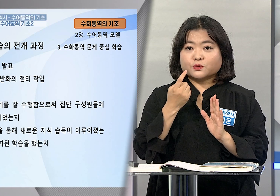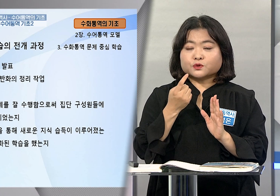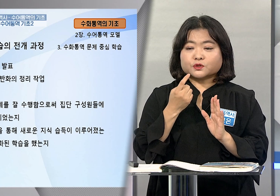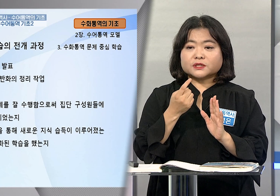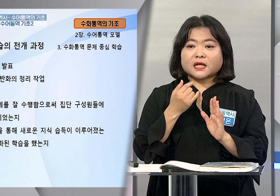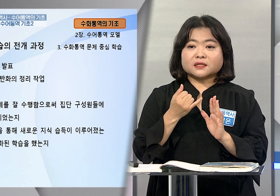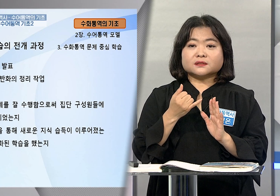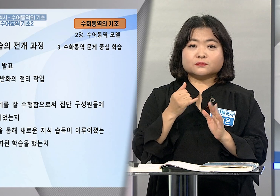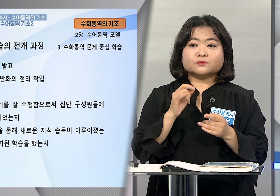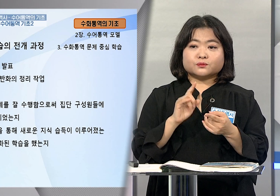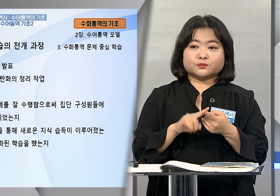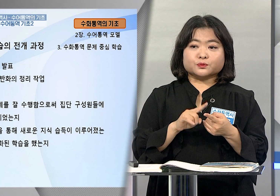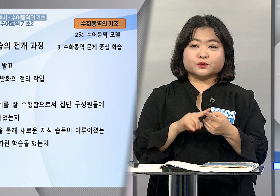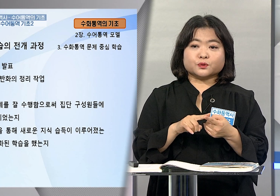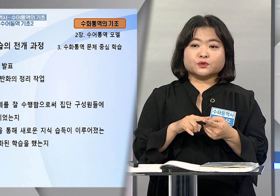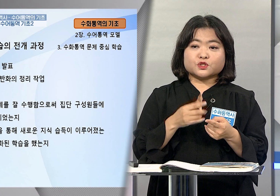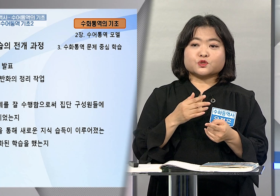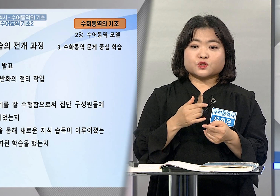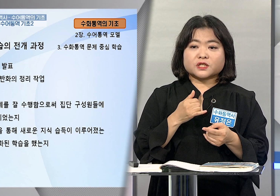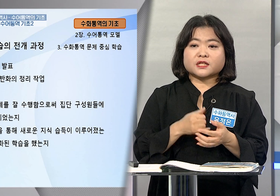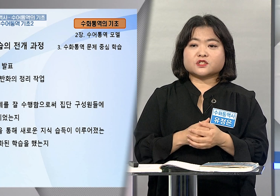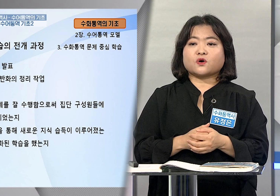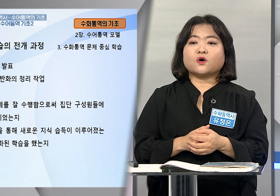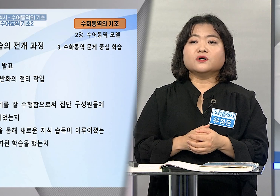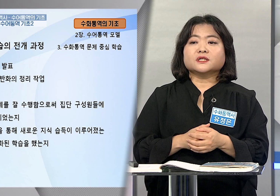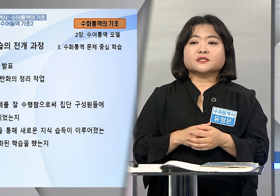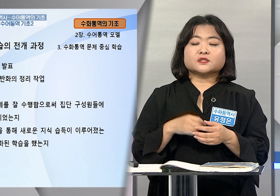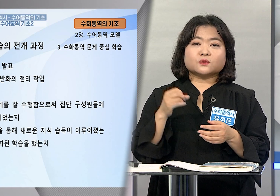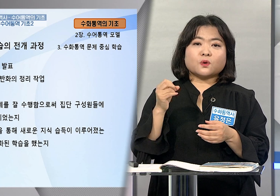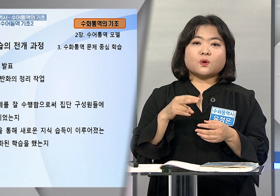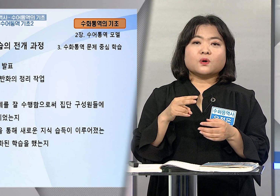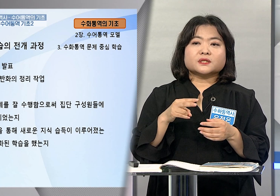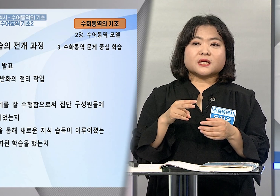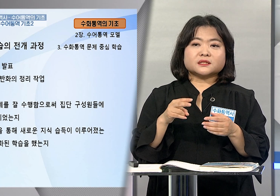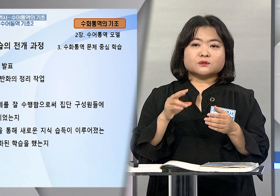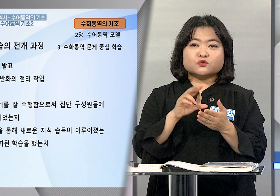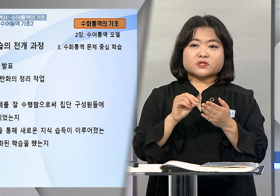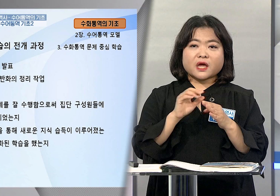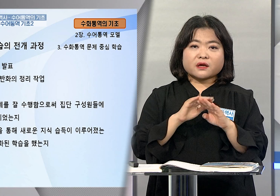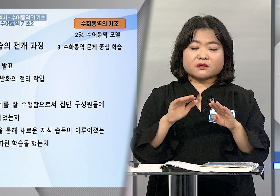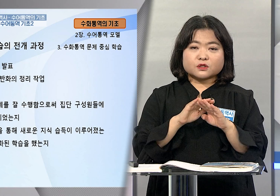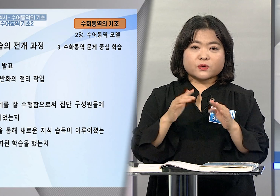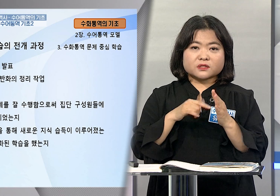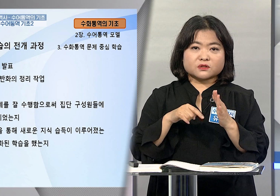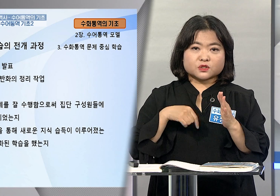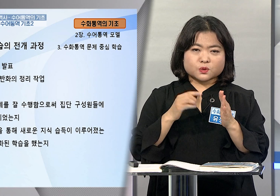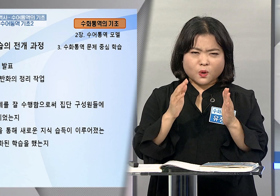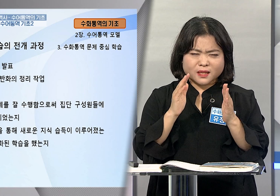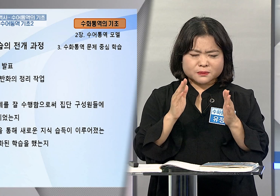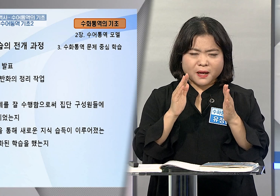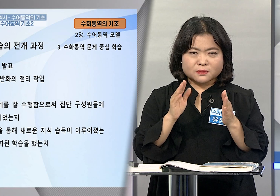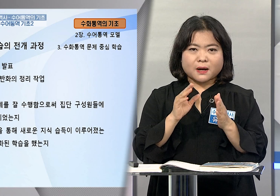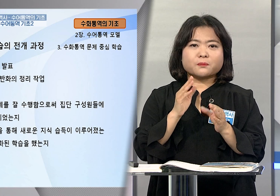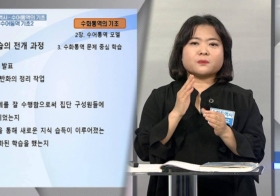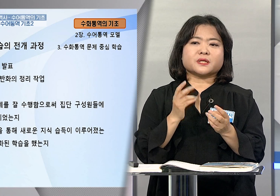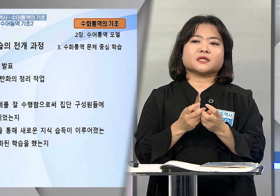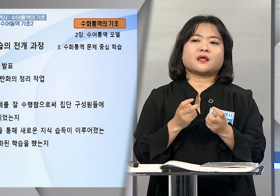수 있다는 부분도 있을 수 있겠죠. 그리고 사실은 문제 해결을 위해서 스스로 학습하는 방법이기